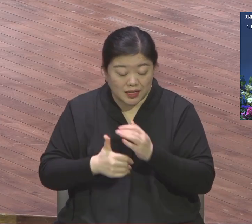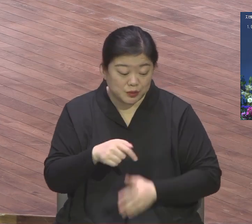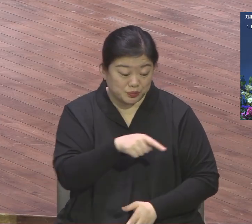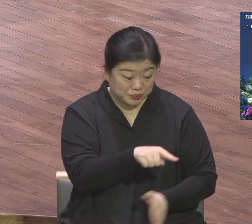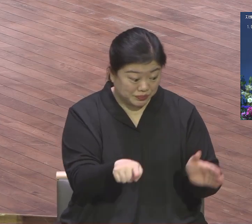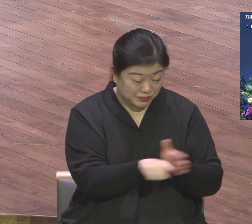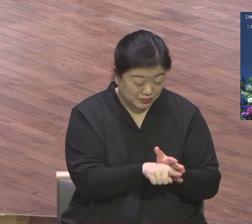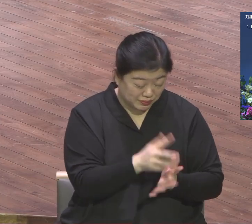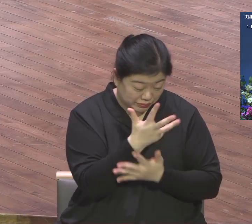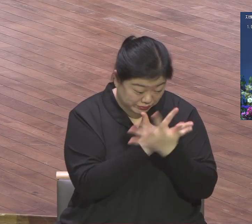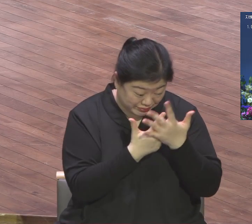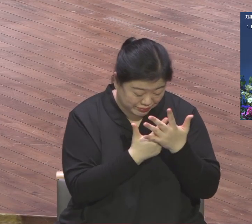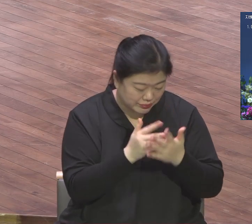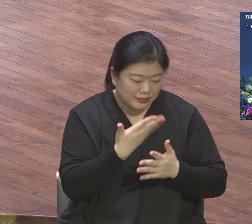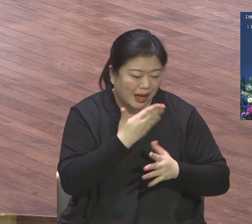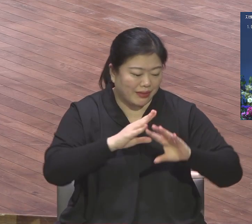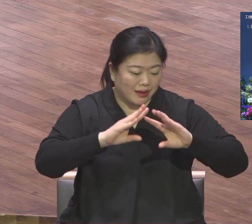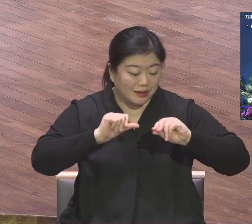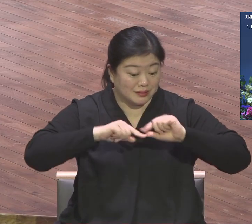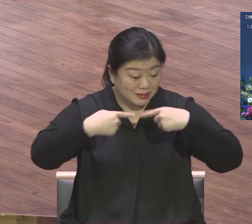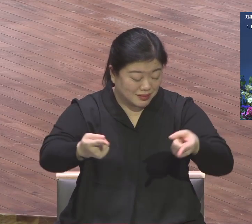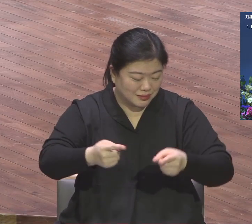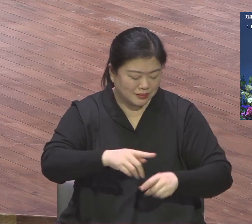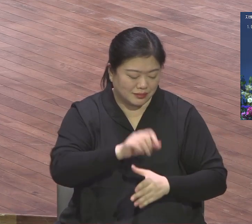말도 안 소리예요, 사실은.